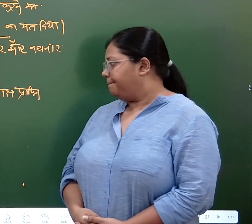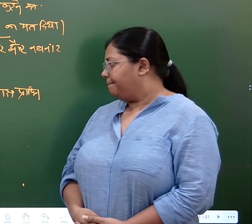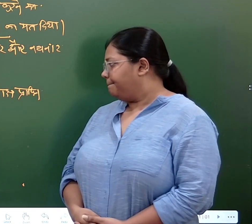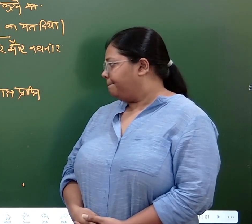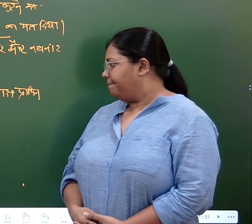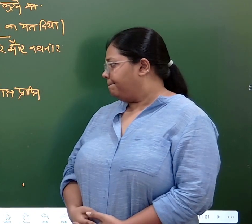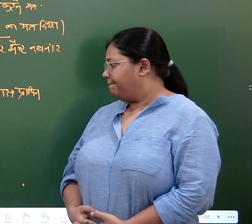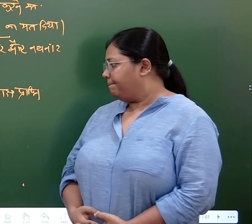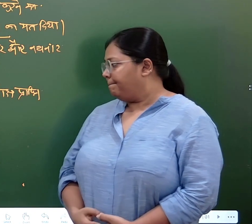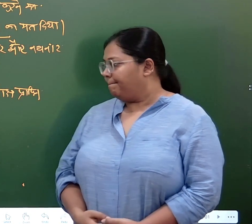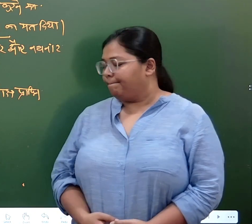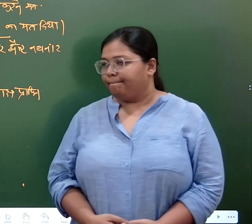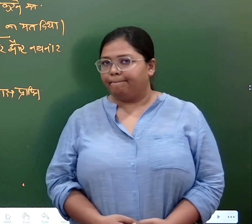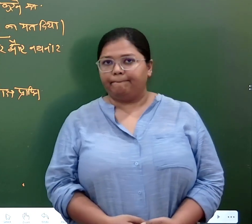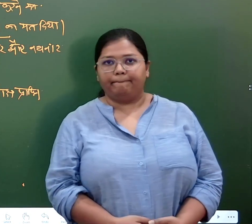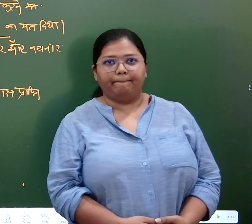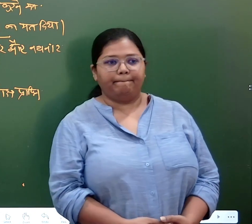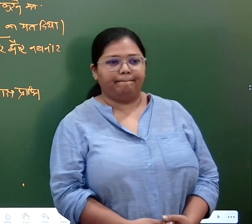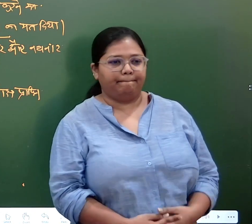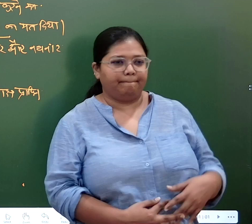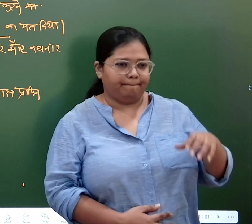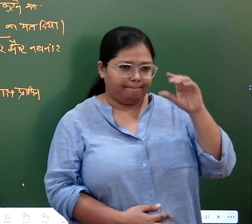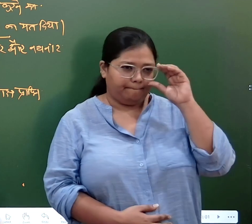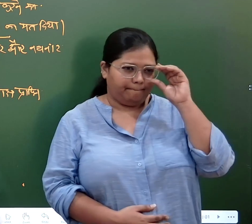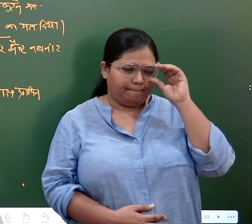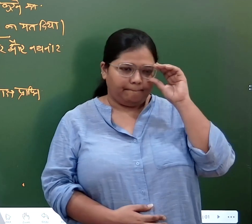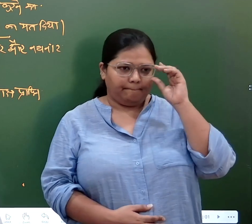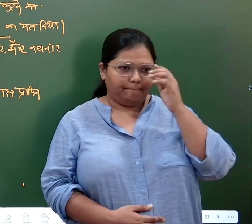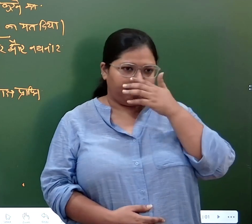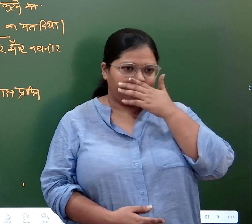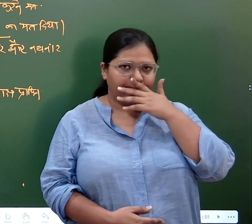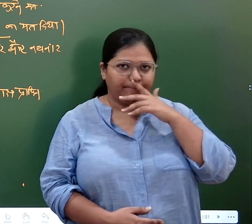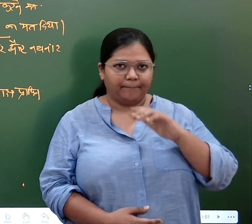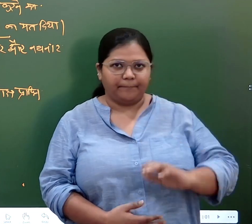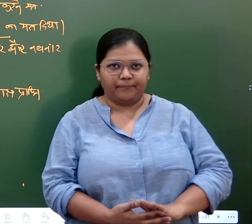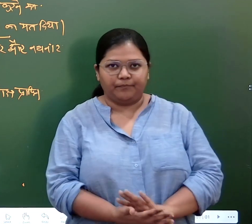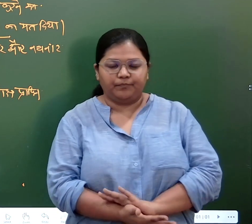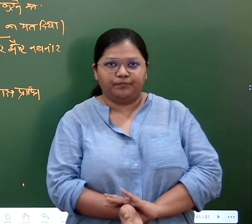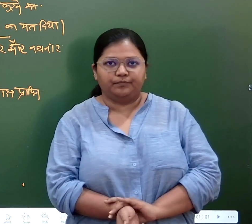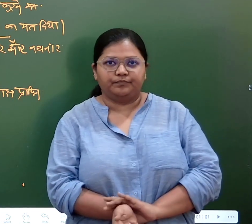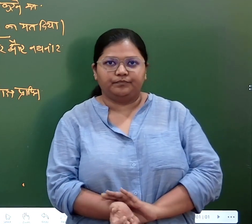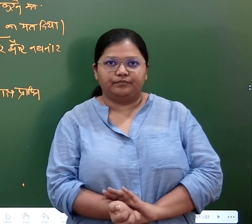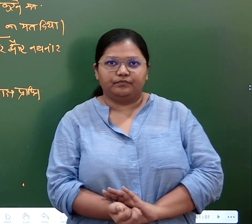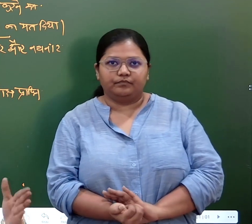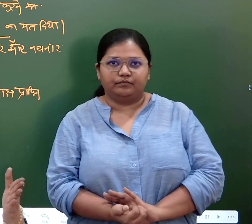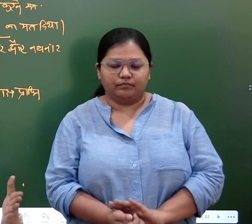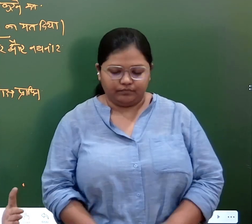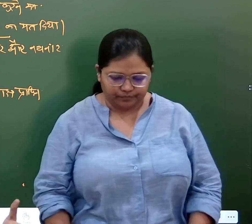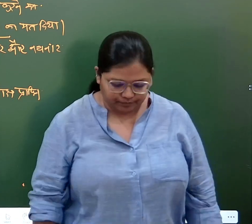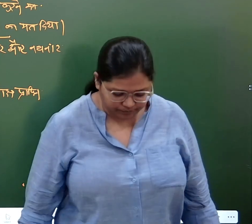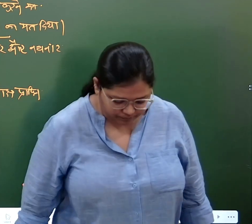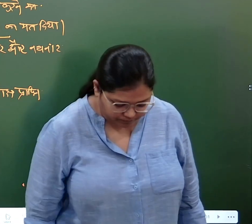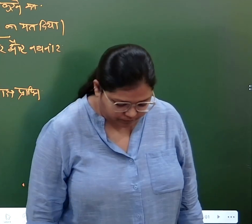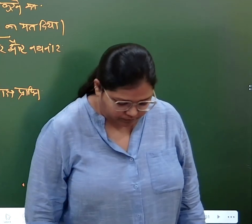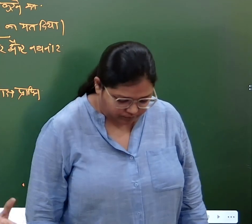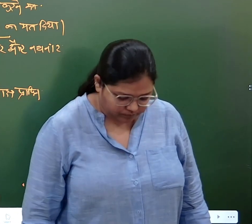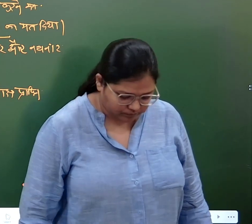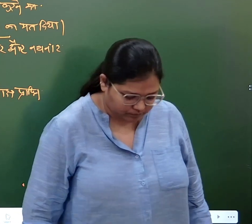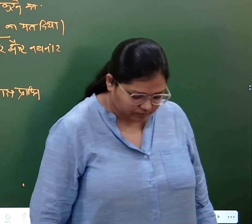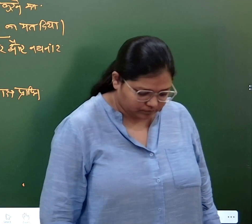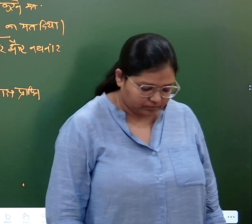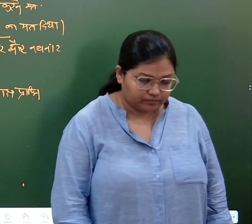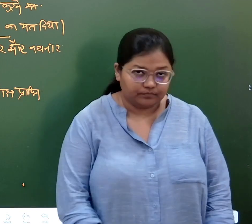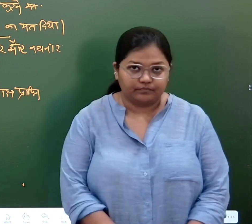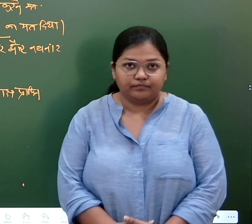कैसे लिखोगे, क्या होता है, इन्होंने क्या मत दिया था। पहले शंकराचार्य जी ने क्या किया था कि जब आत्मा जो है